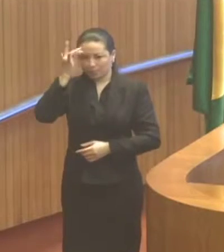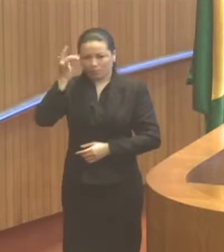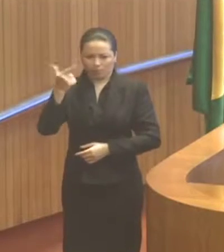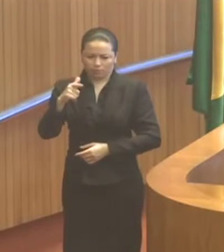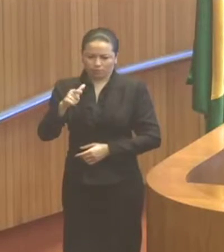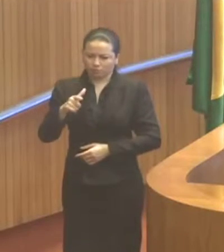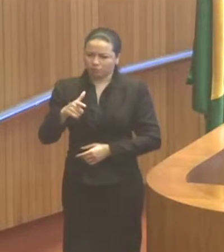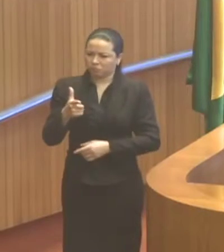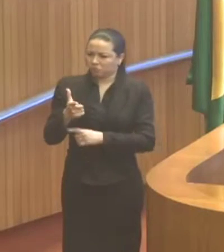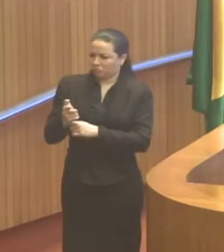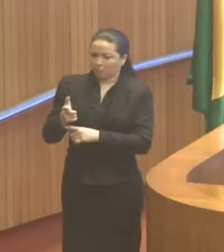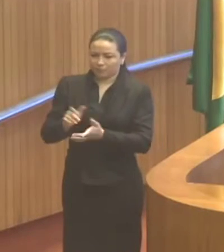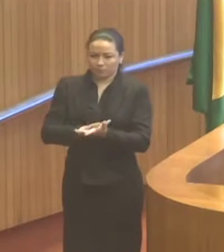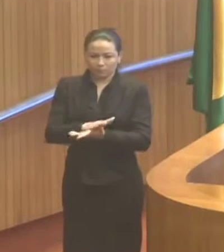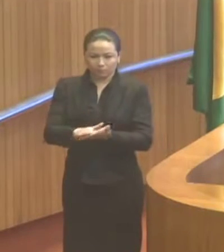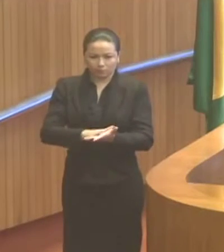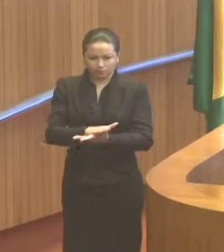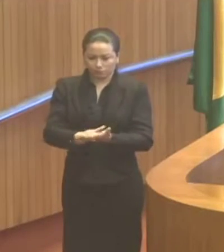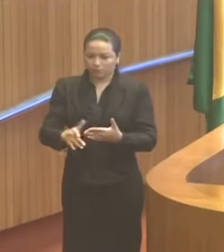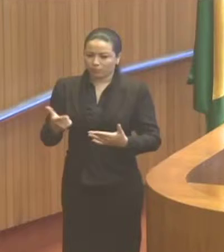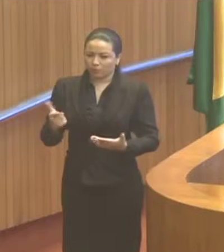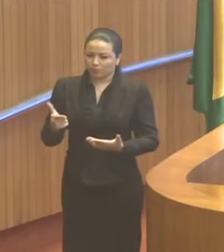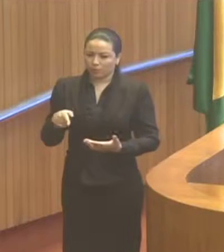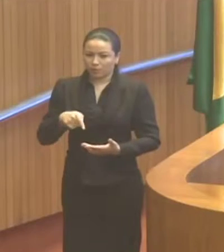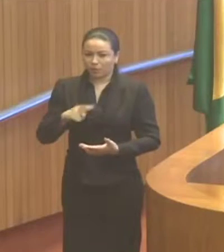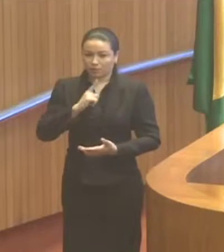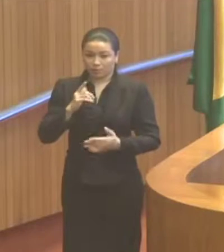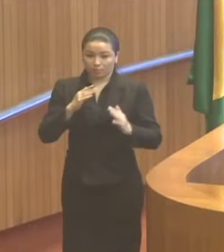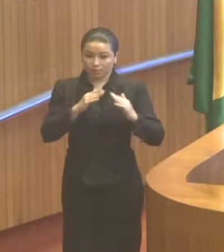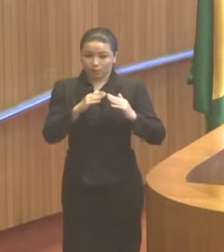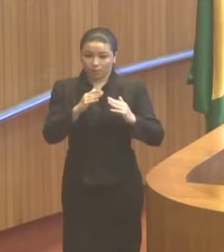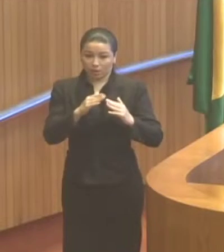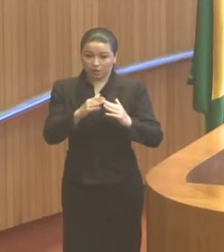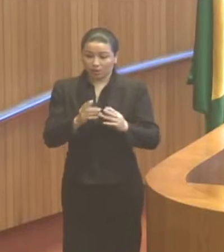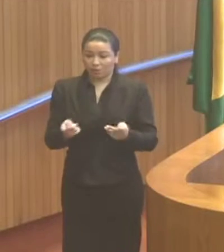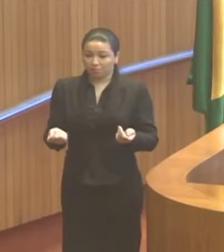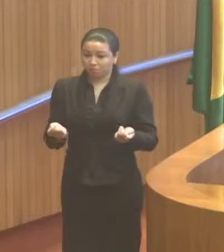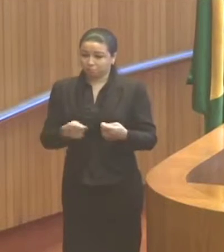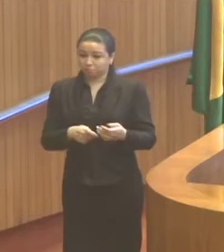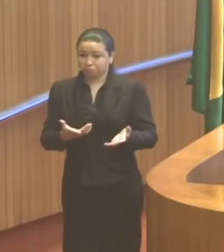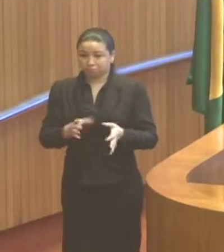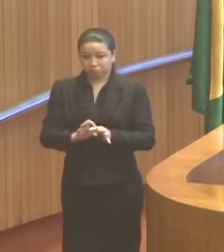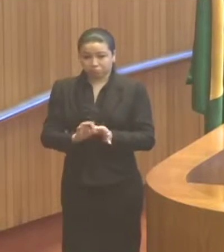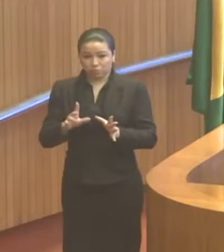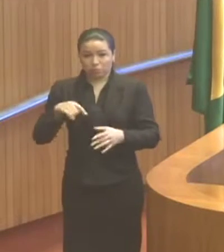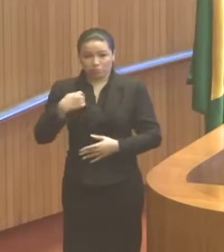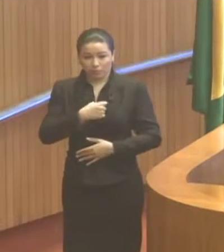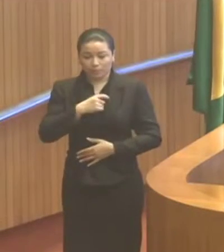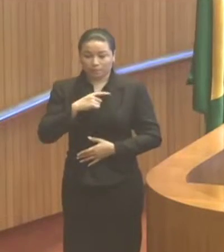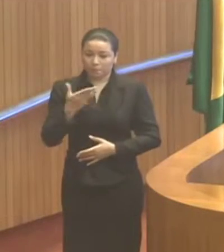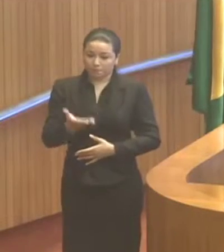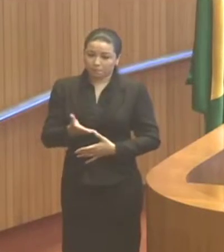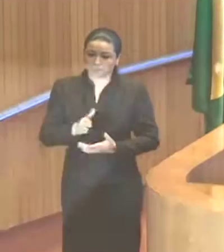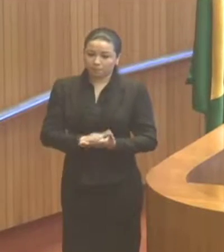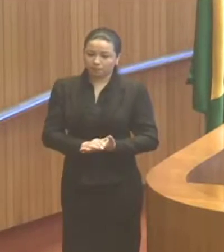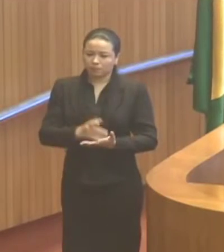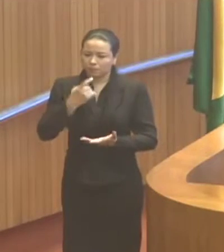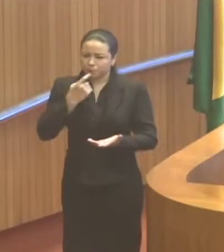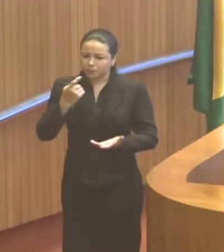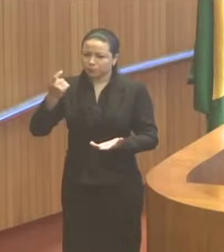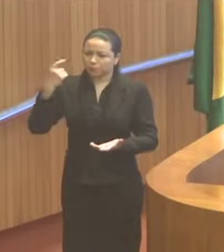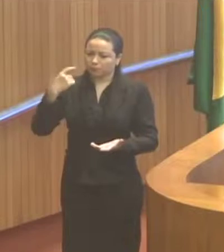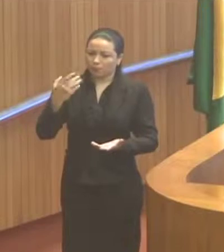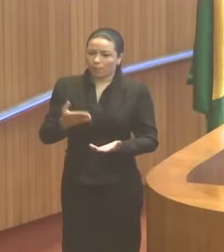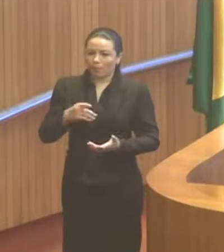não tem arma, que não tem armamento, que está em casa, às vezes, vulnerável, como nós tivemos aí,